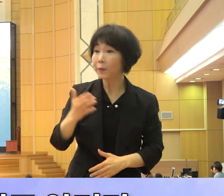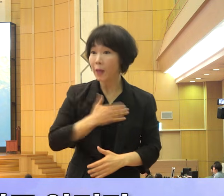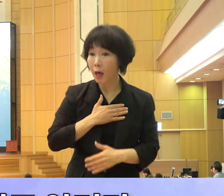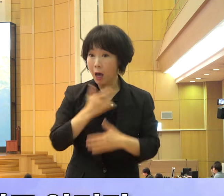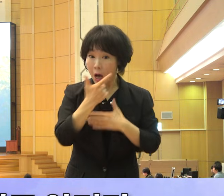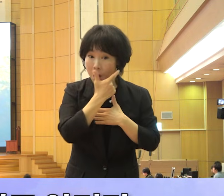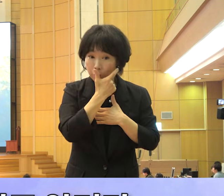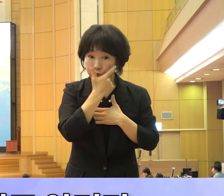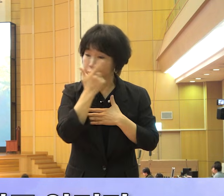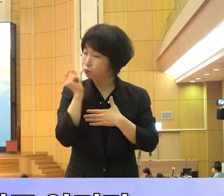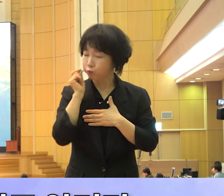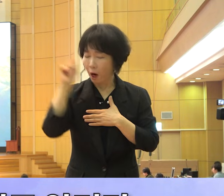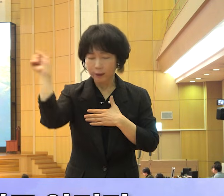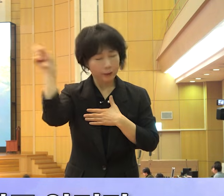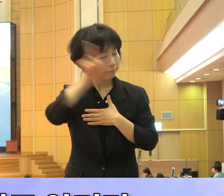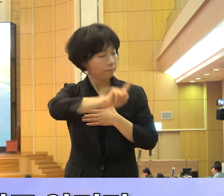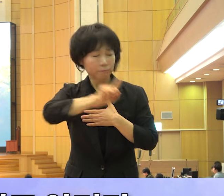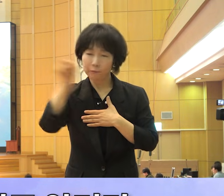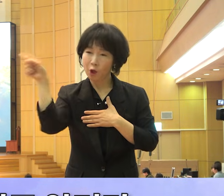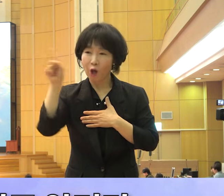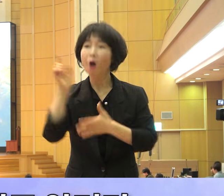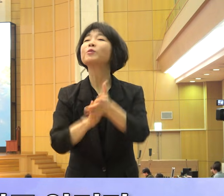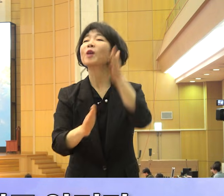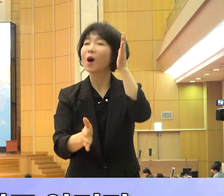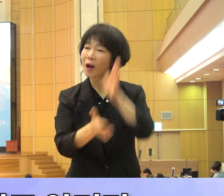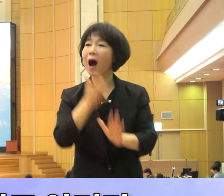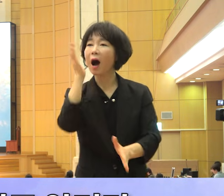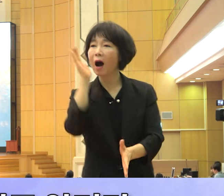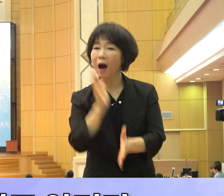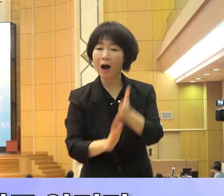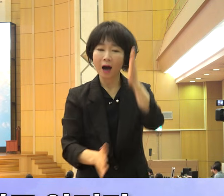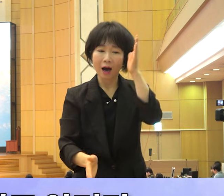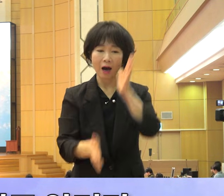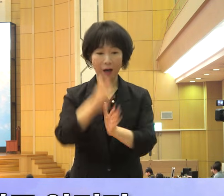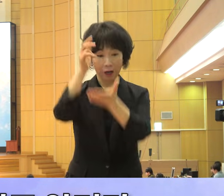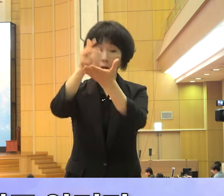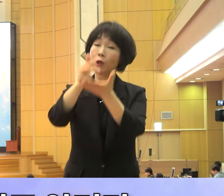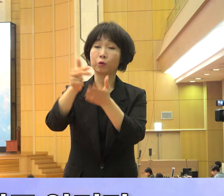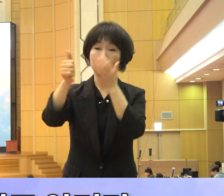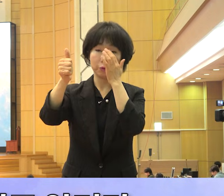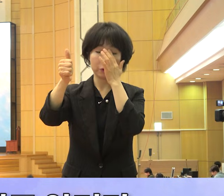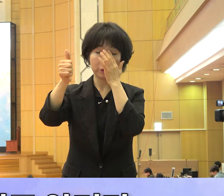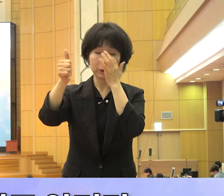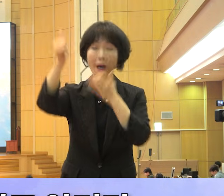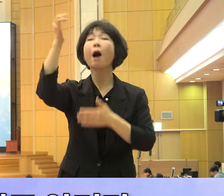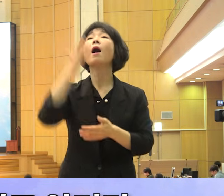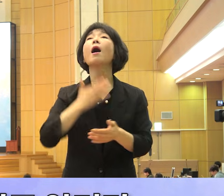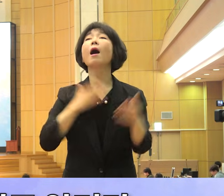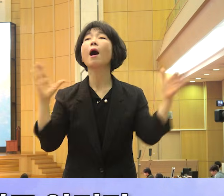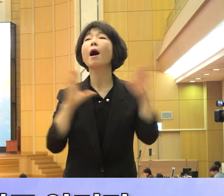먹여주시니 내게 부족한. 주는